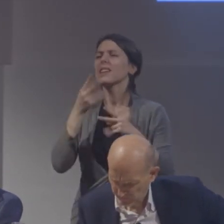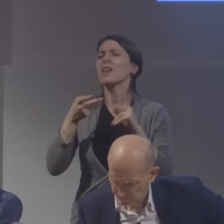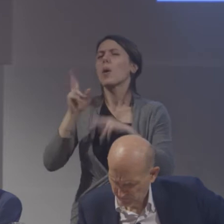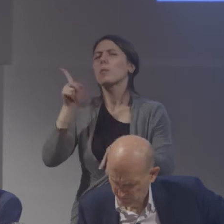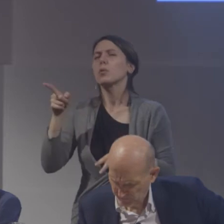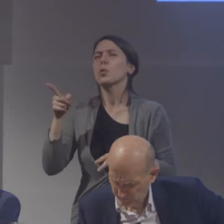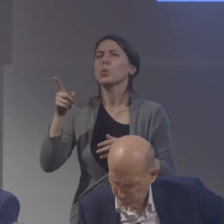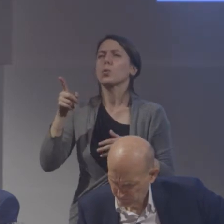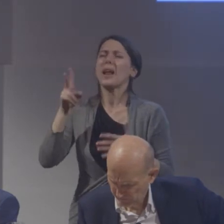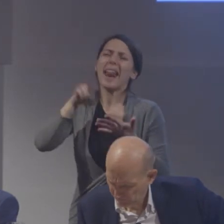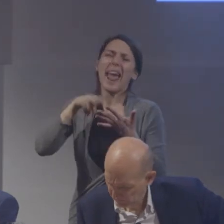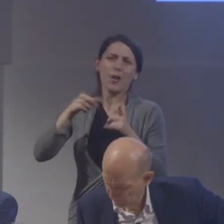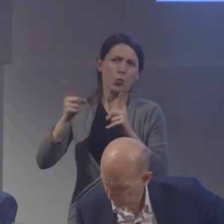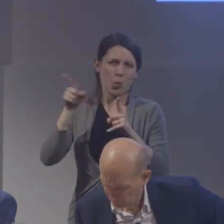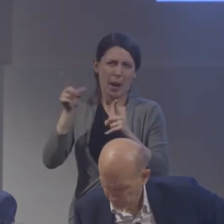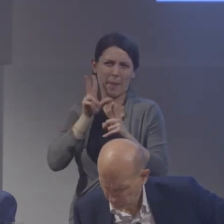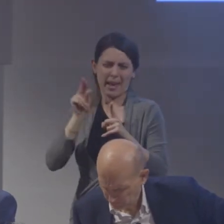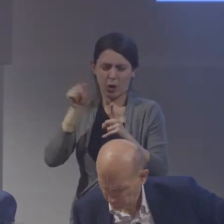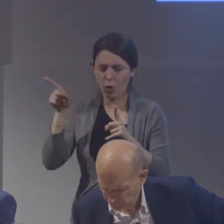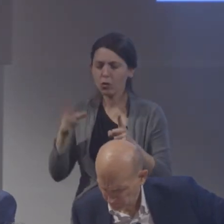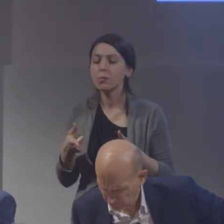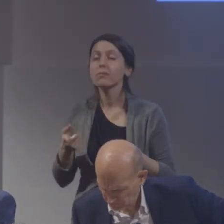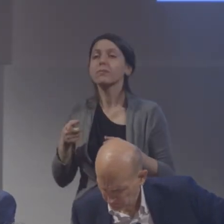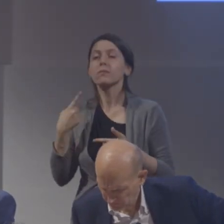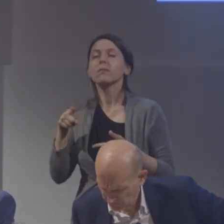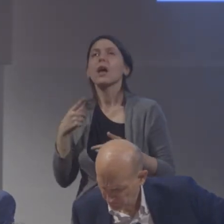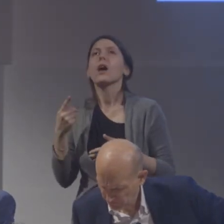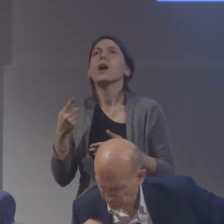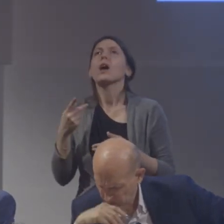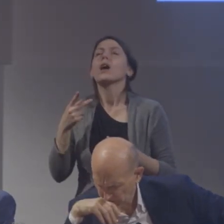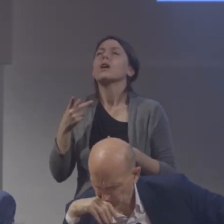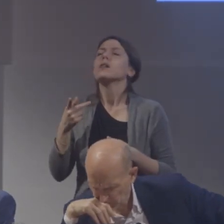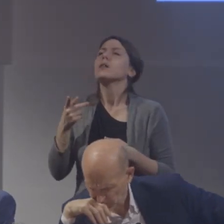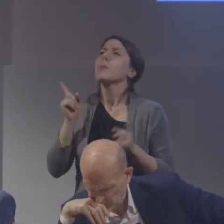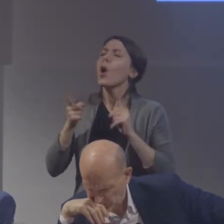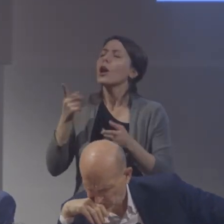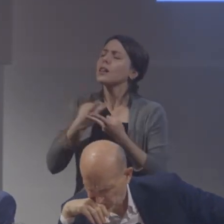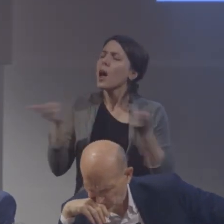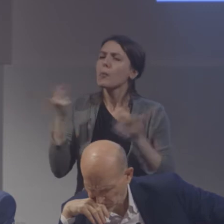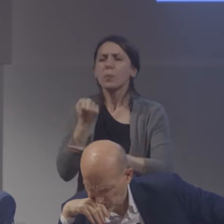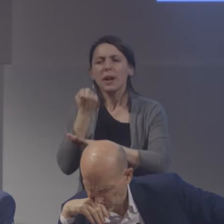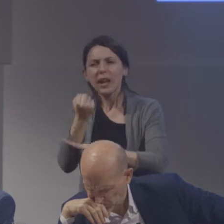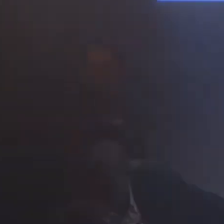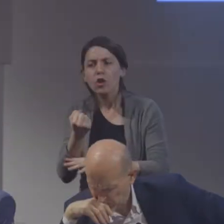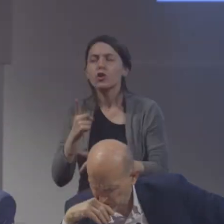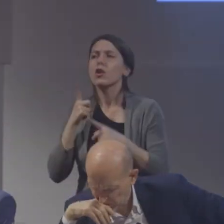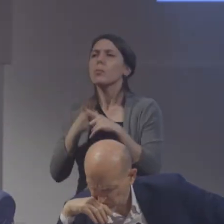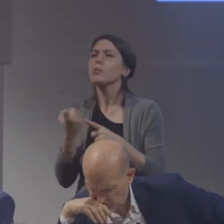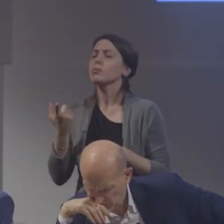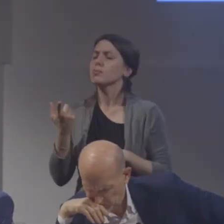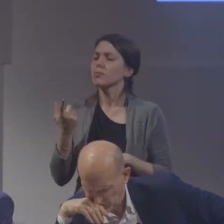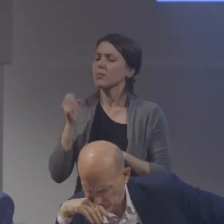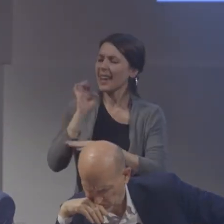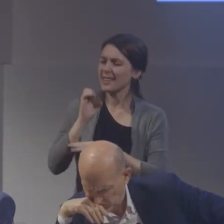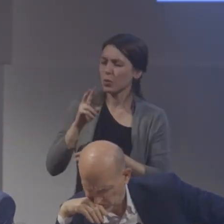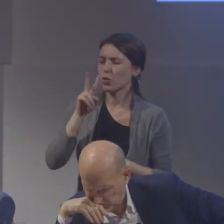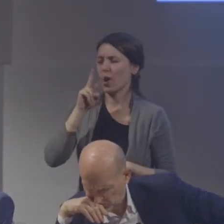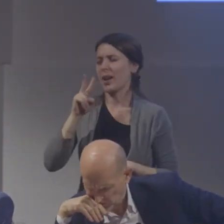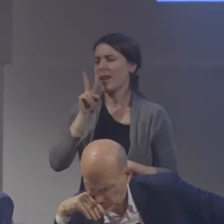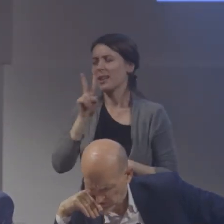della lettura in quel momento, è mancata una politica pubblica di sostegno, sviluppo di un'adeguata istruzione